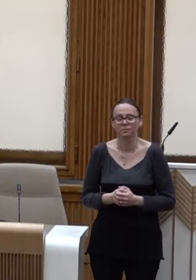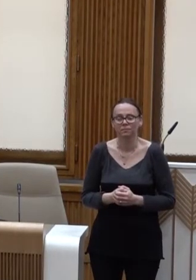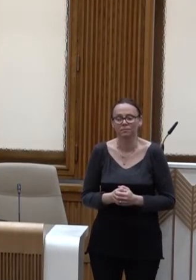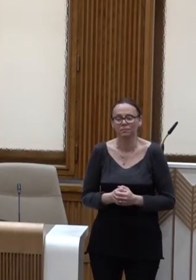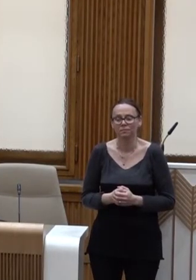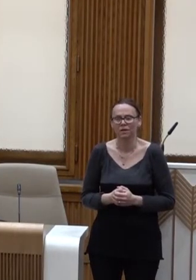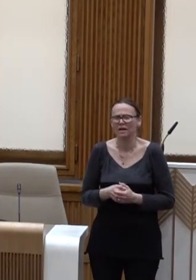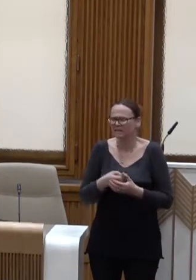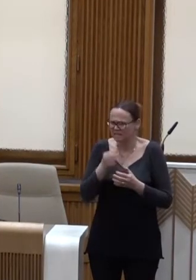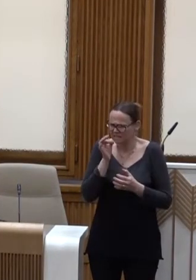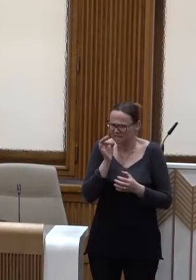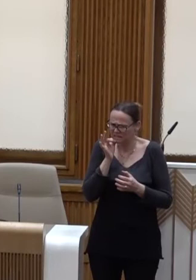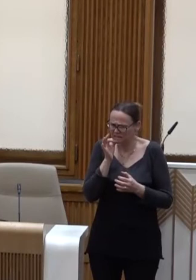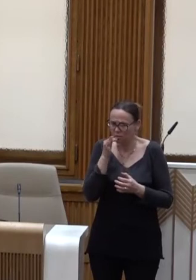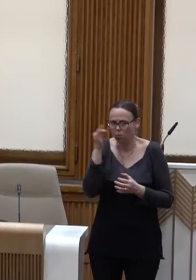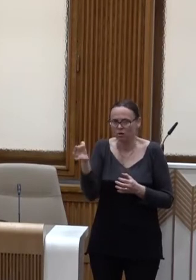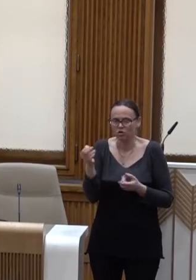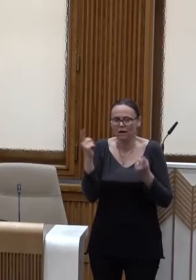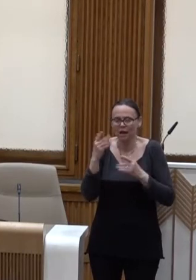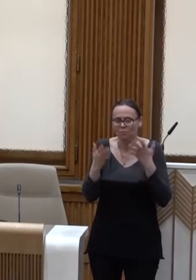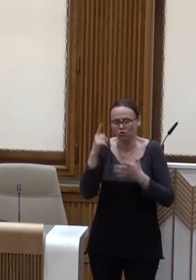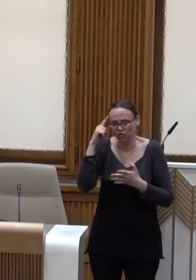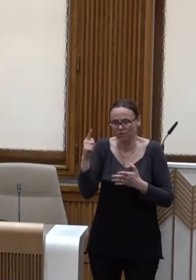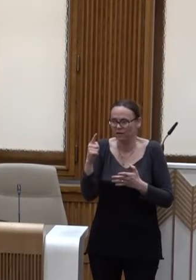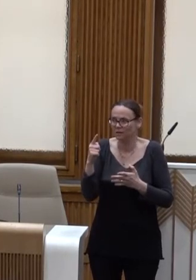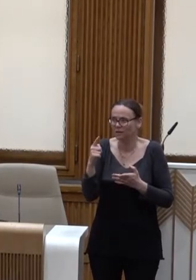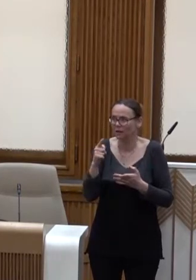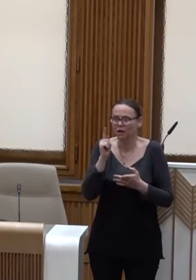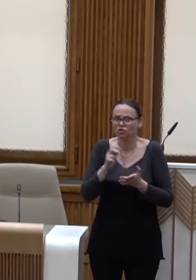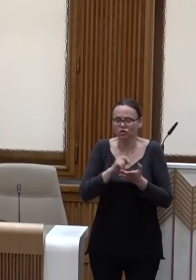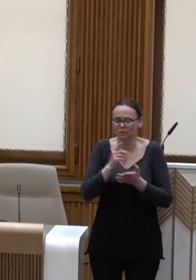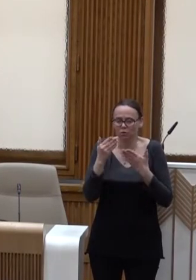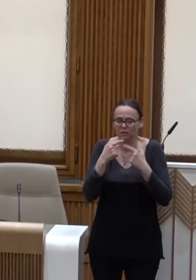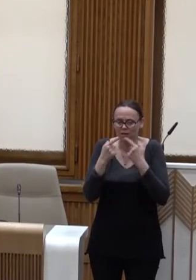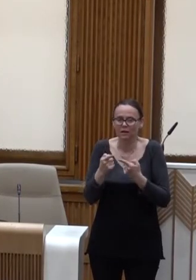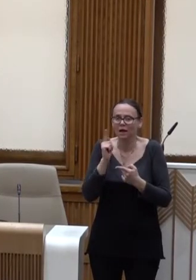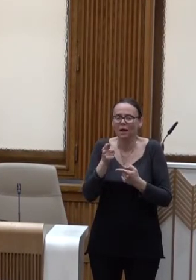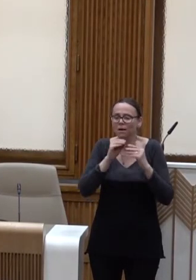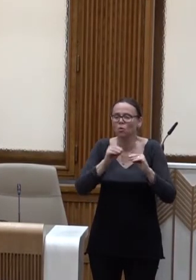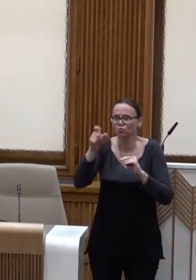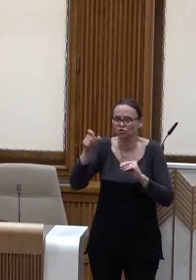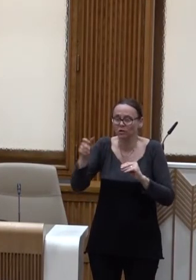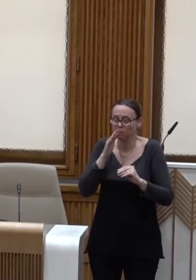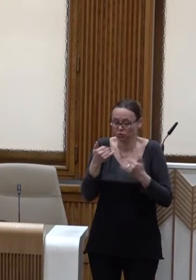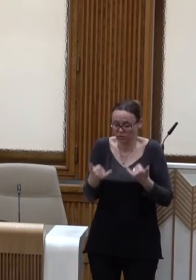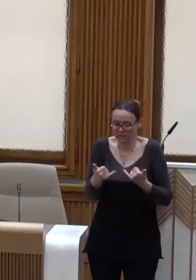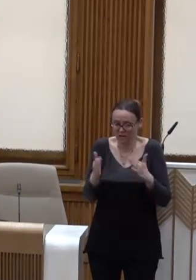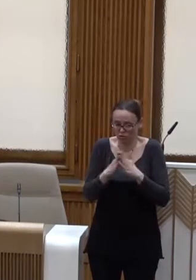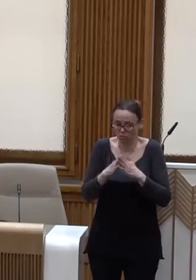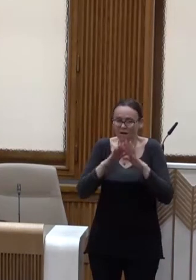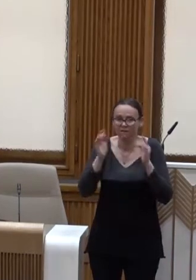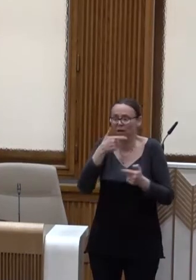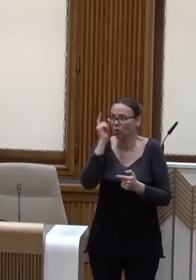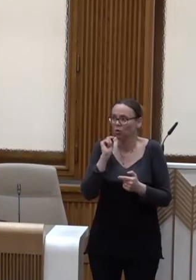Sicer precej specifično vprašanje, ampak ali morda veste, o tem še ni bilo kaj dosti danes povedano, kaj bo pravzaprav z učitelji? Ali učitelji bodo zdaj doma, veliko ljudi je